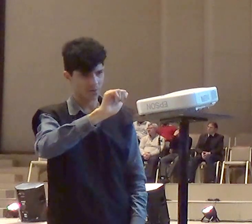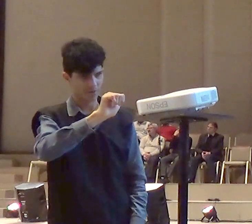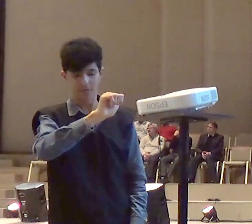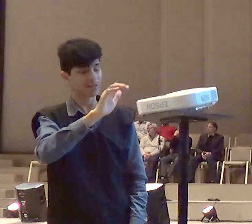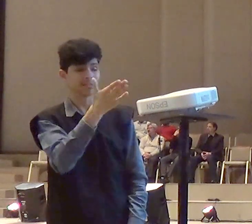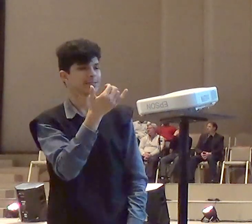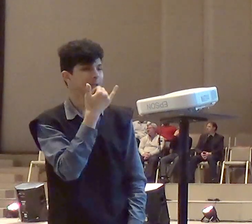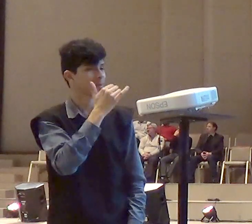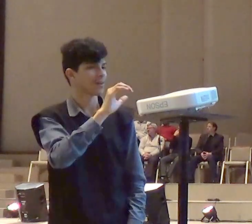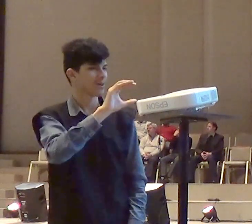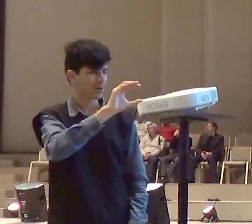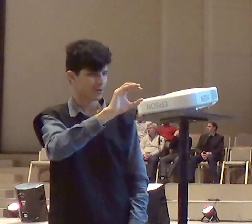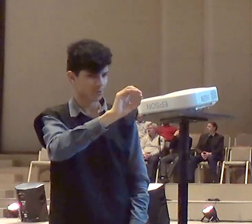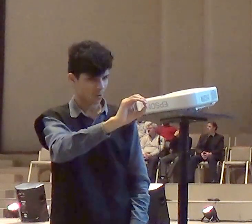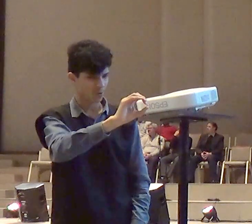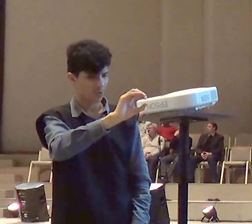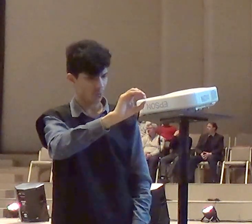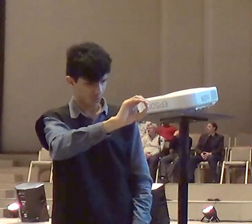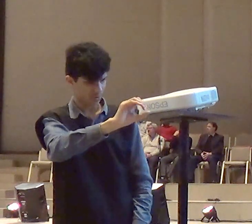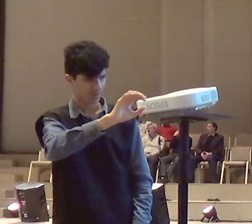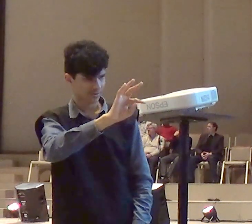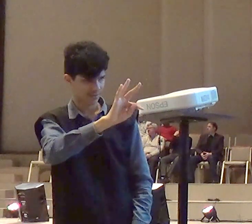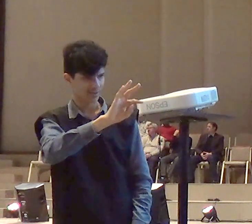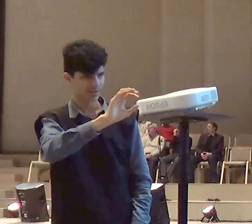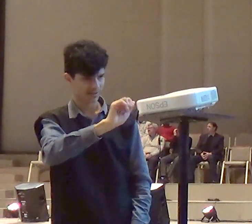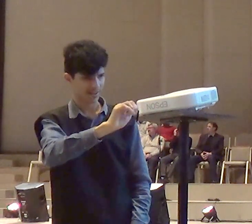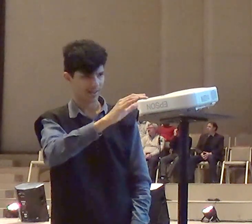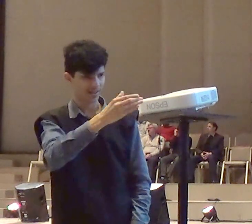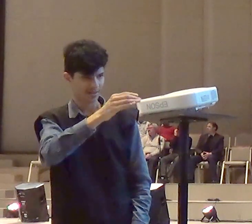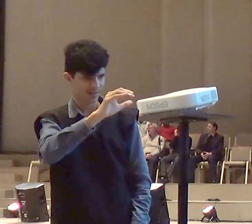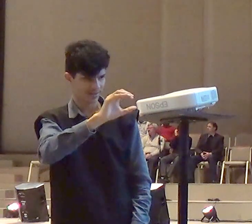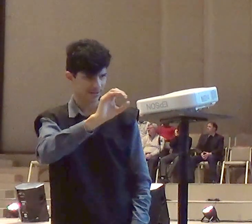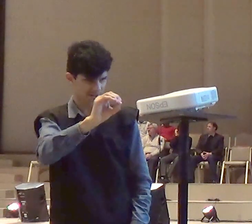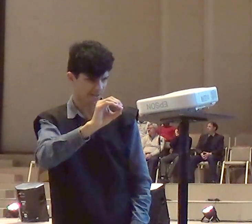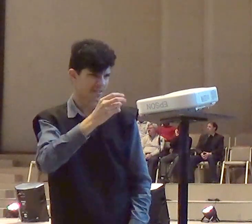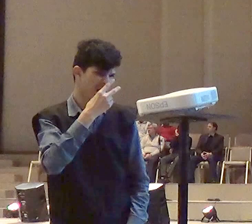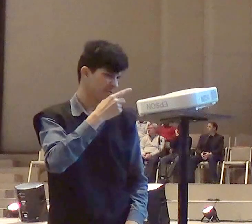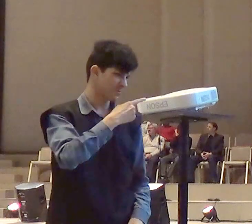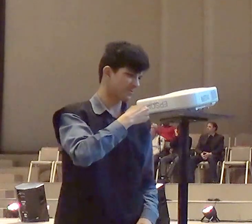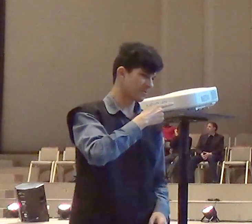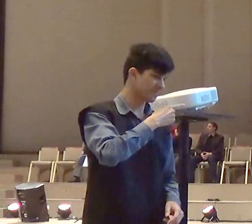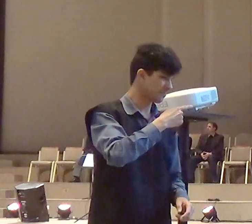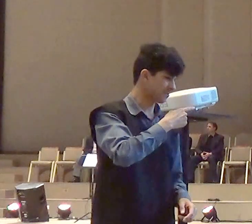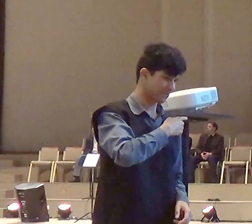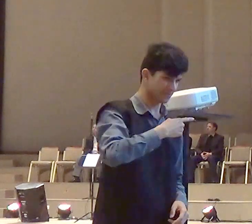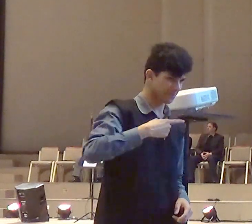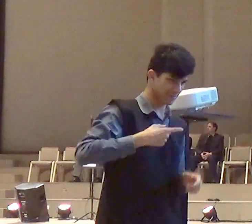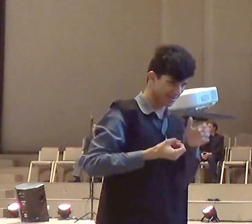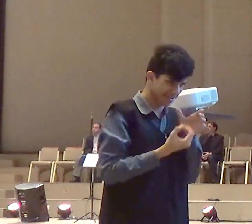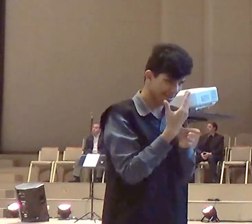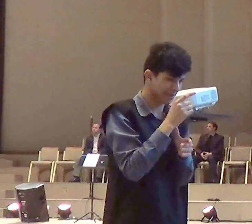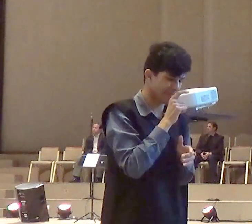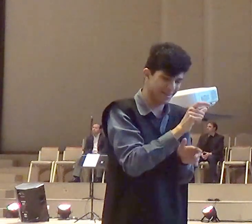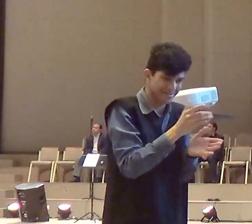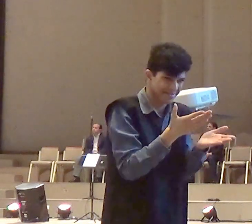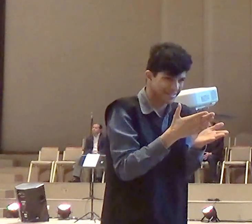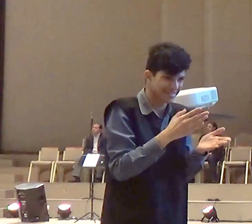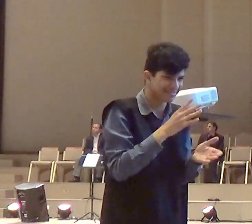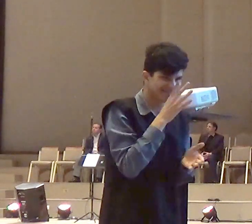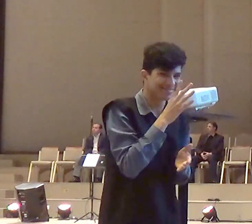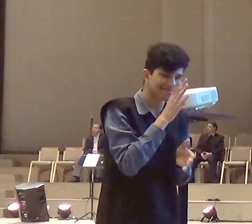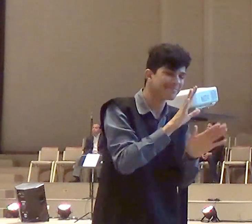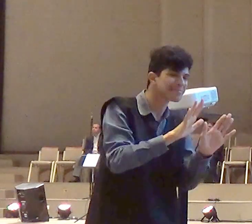é que quando a gente está murmurando é não dá